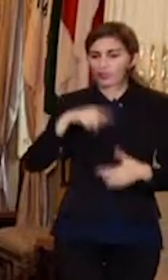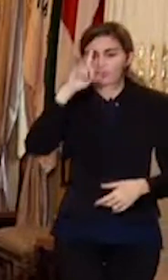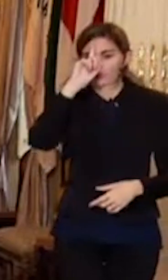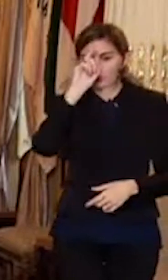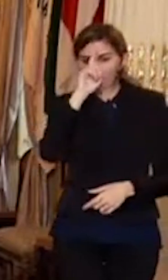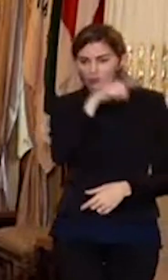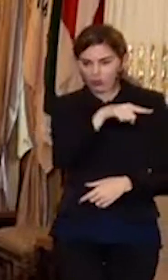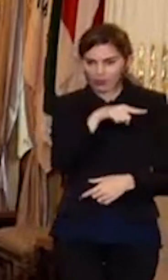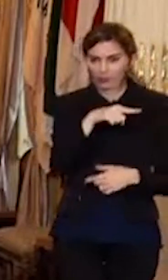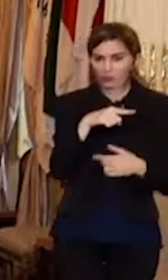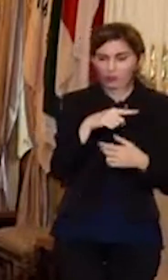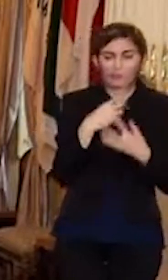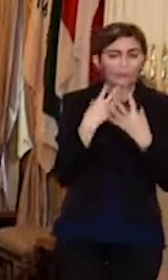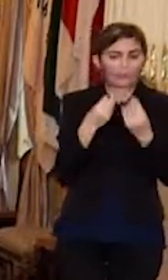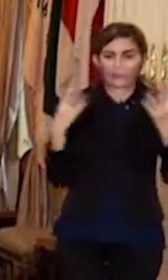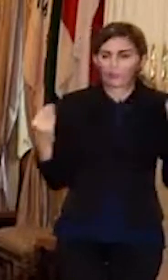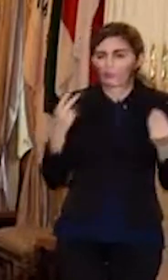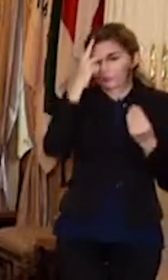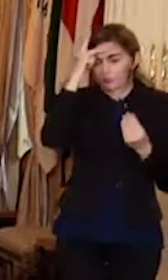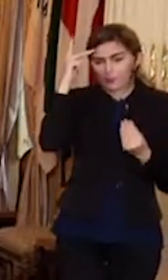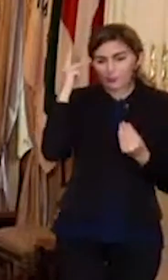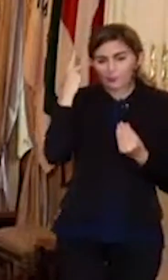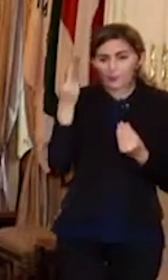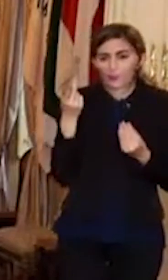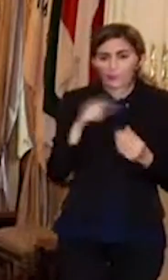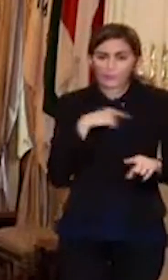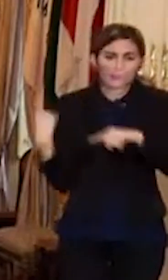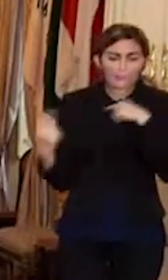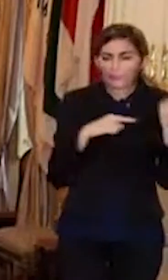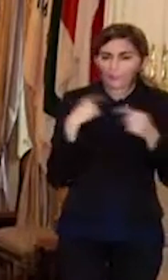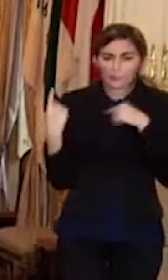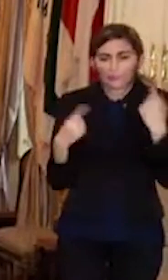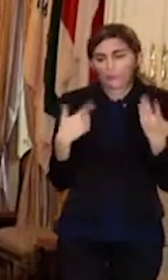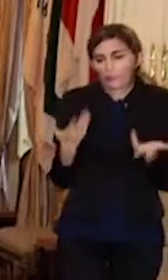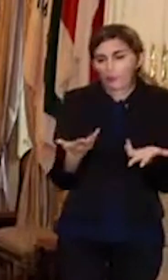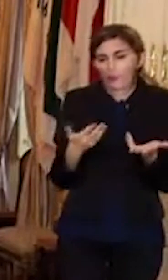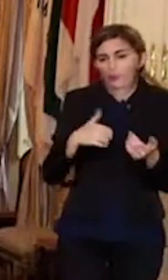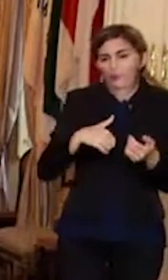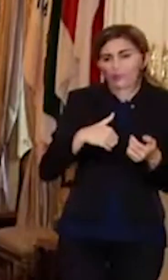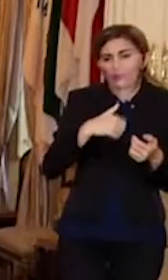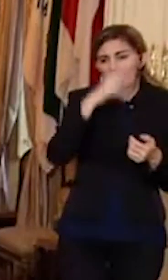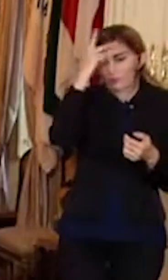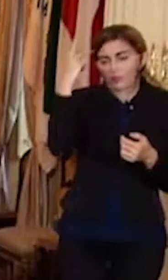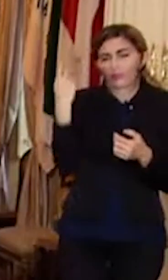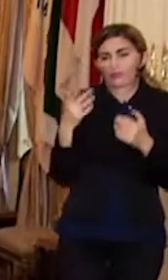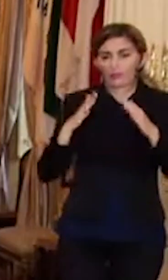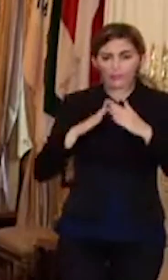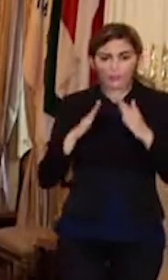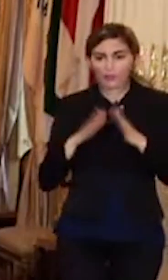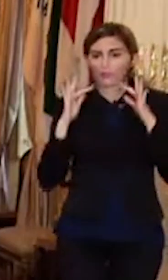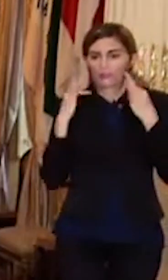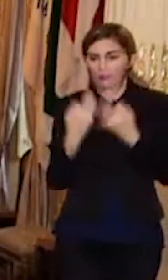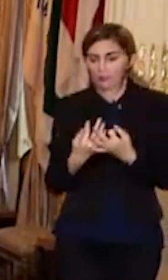hospitais uma centenas de pessoas estivesse morrendo outras centenas em casa seus